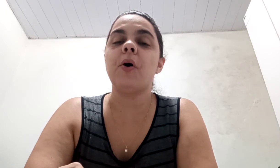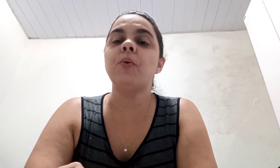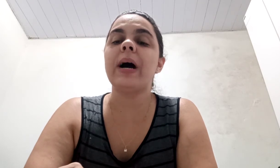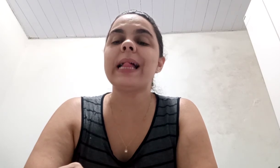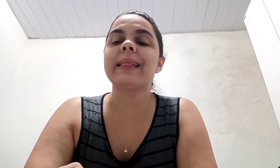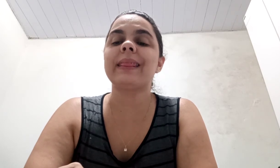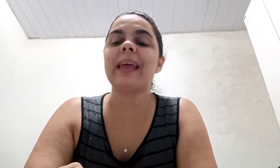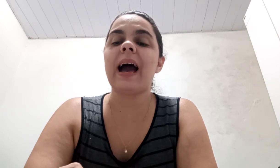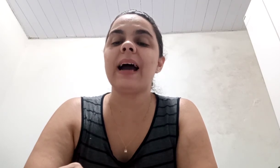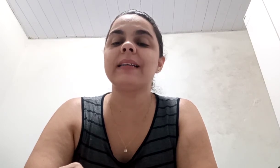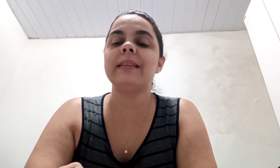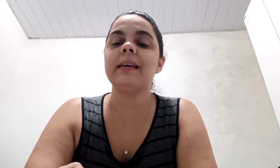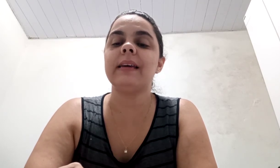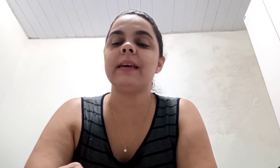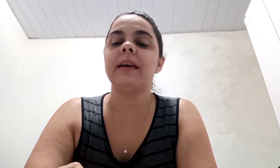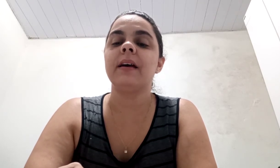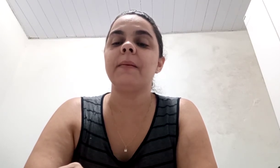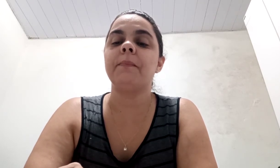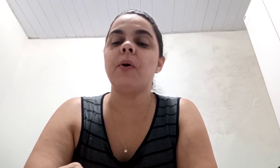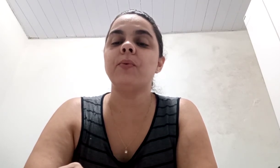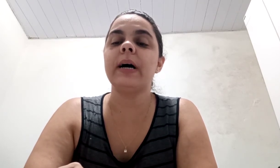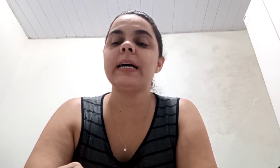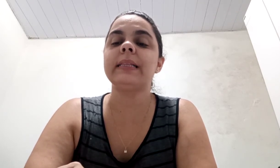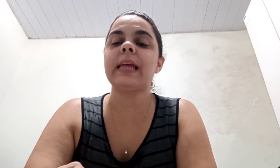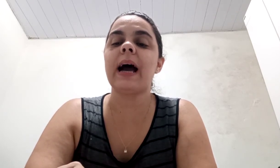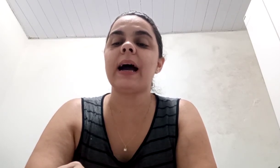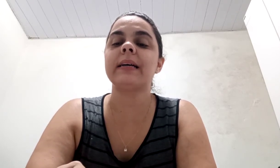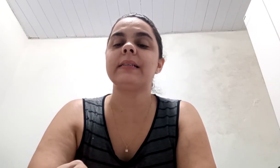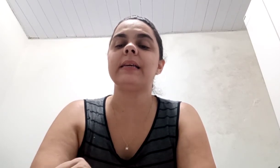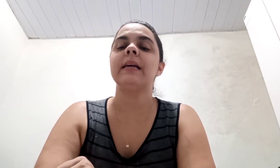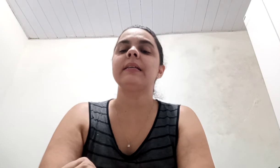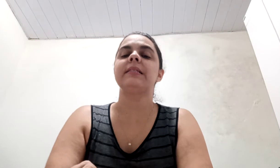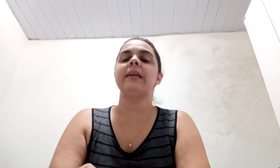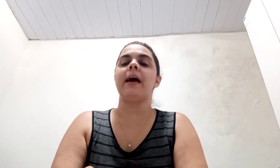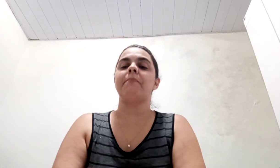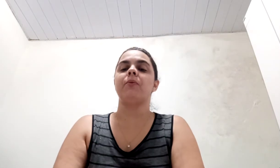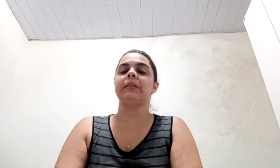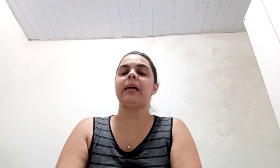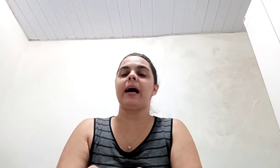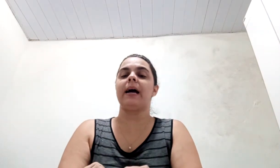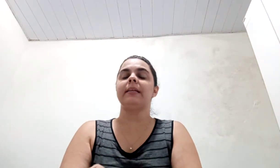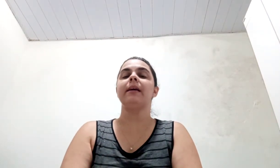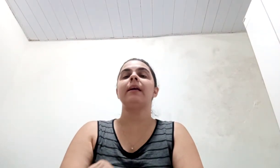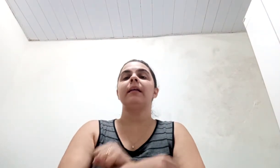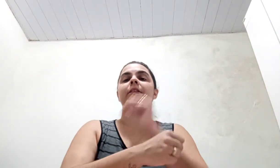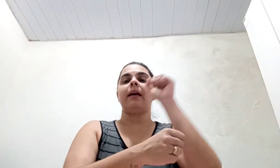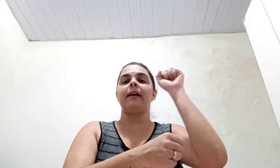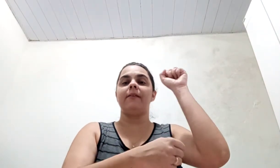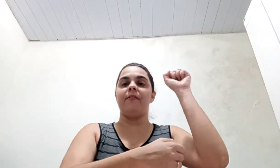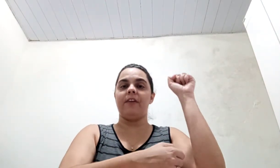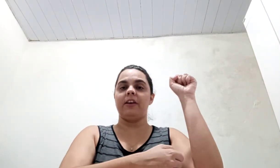Boa tarde. Boa tarde. Se é boa tarde, ele